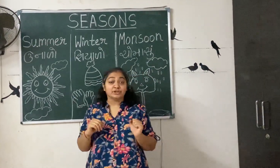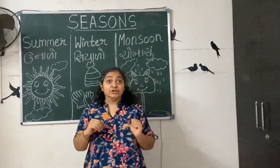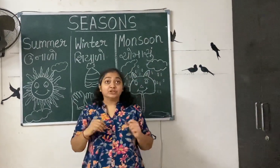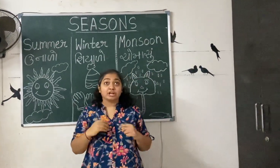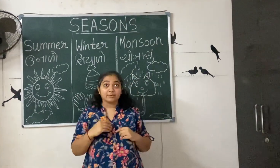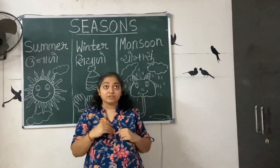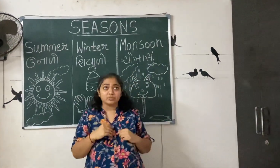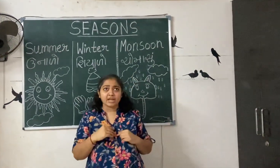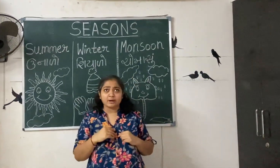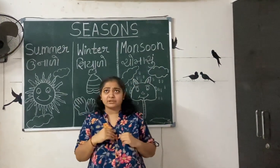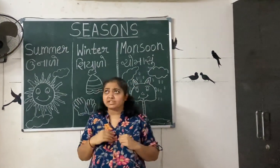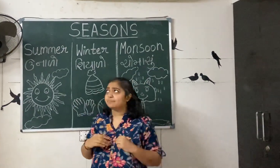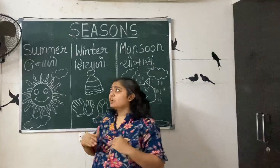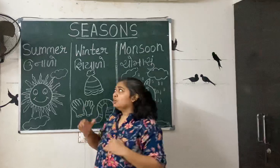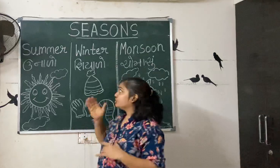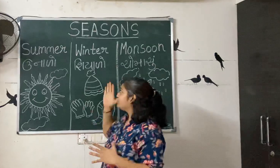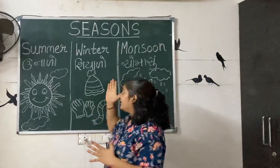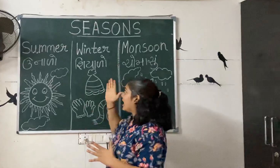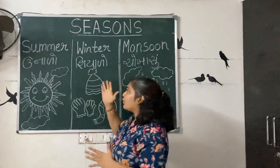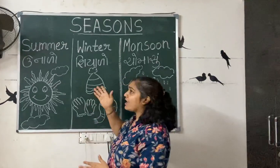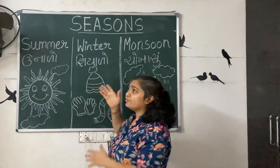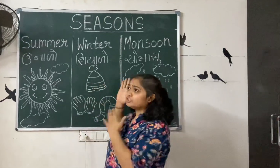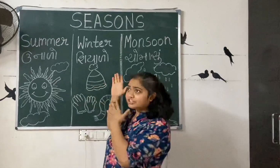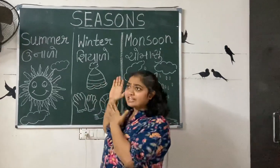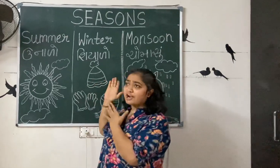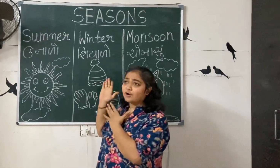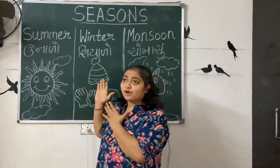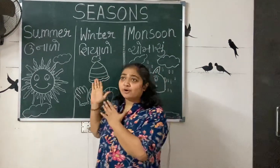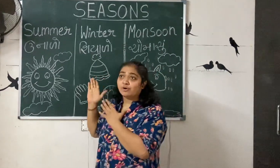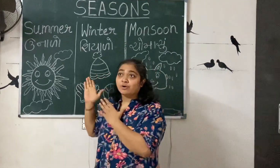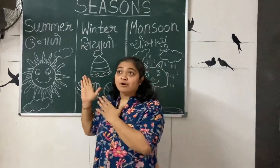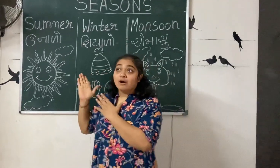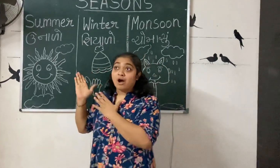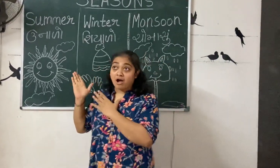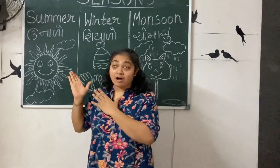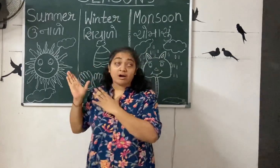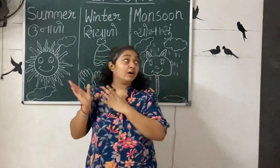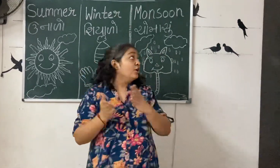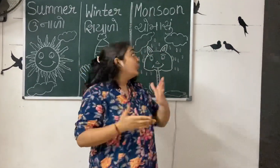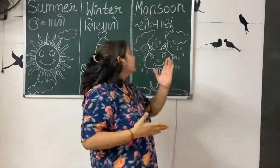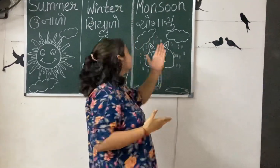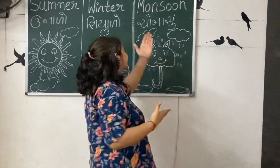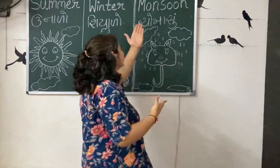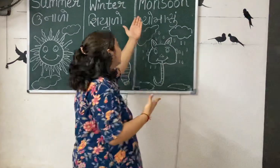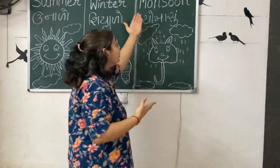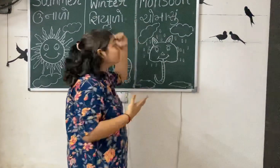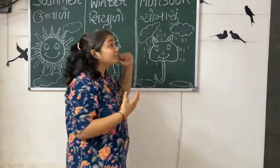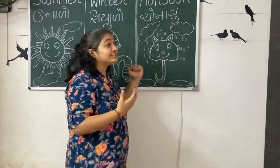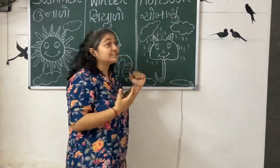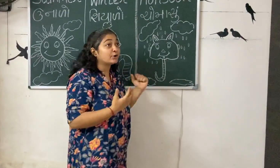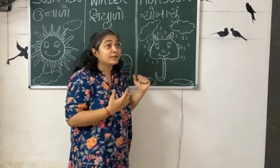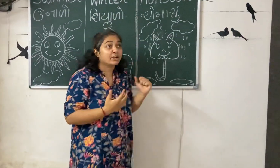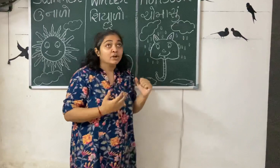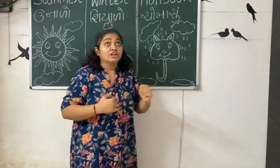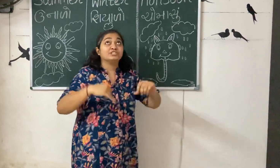आऊ यो शी आऊ यों सीजन अनी और